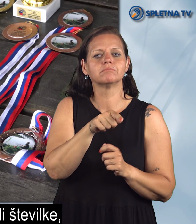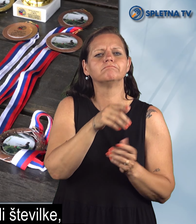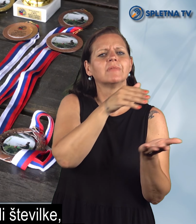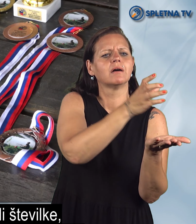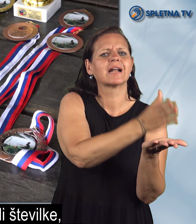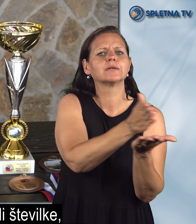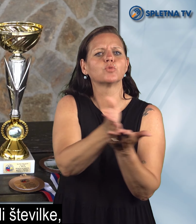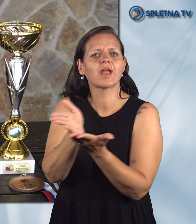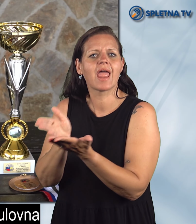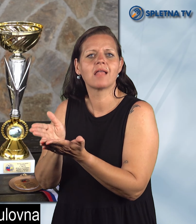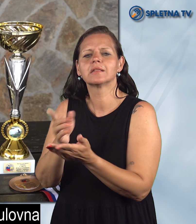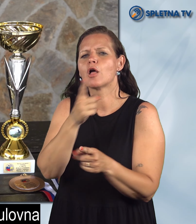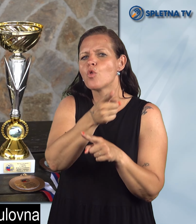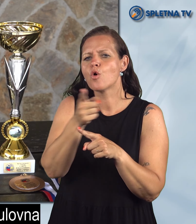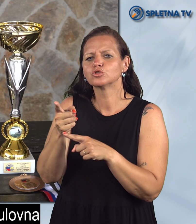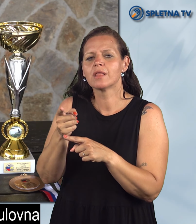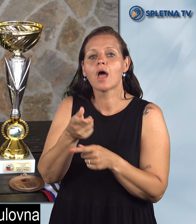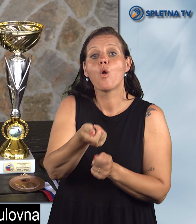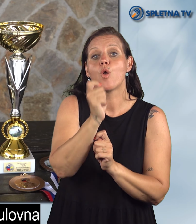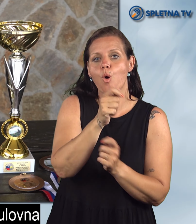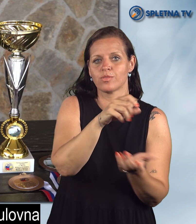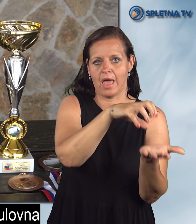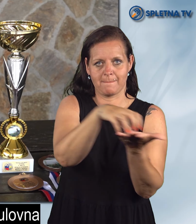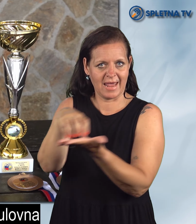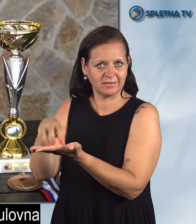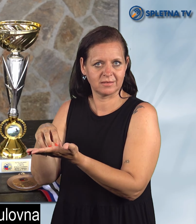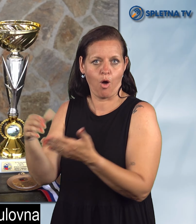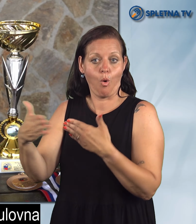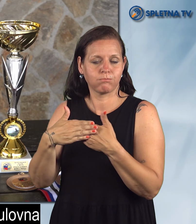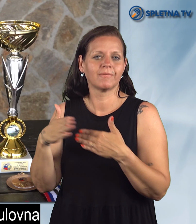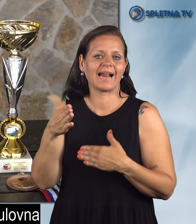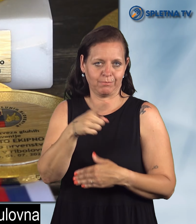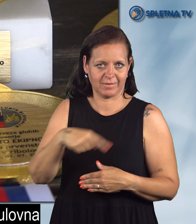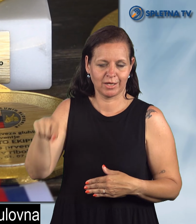na določena ulovna mesta ob ribniku.